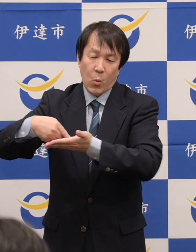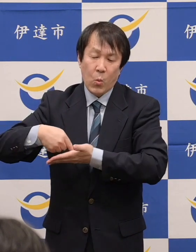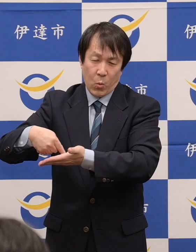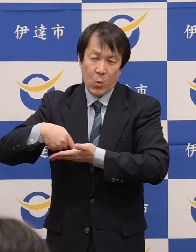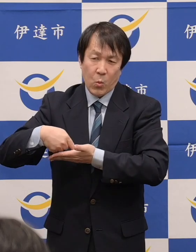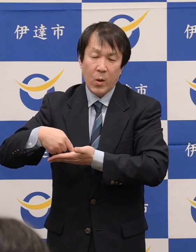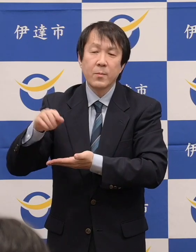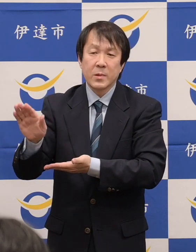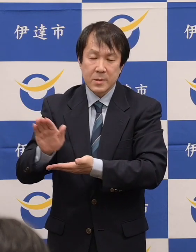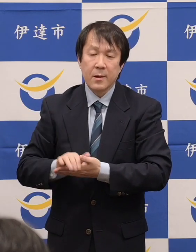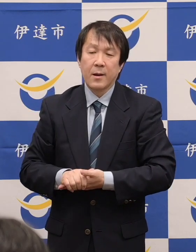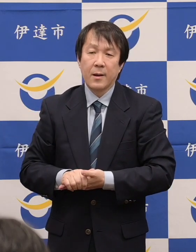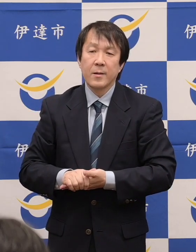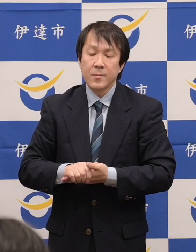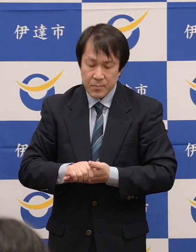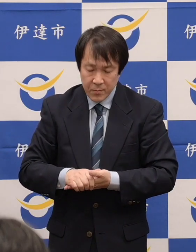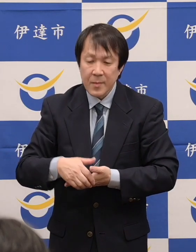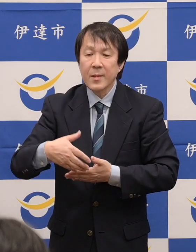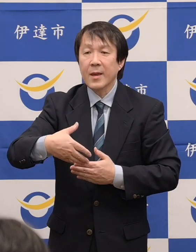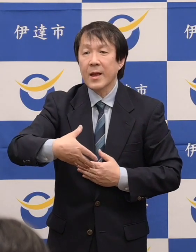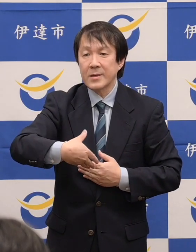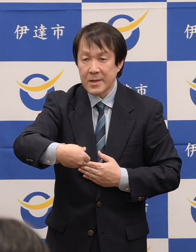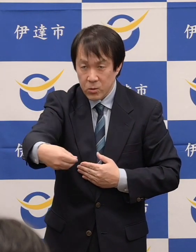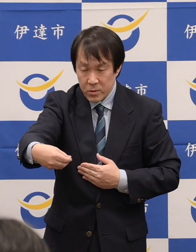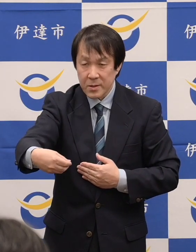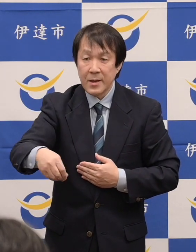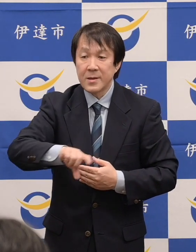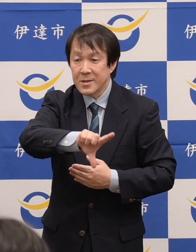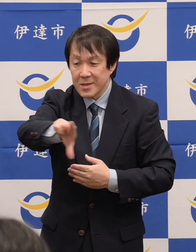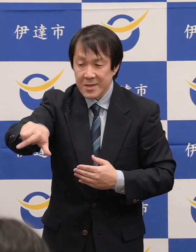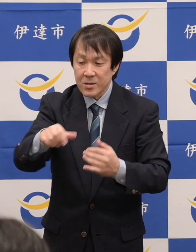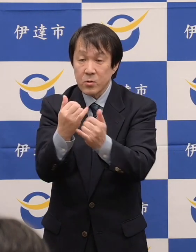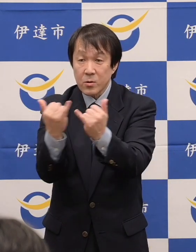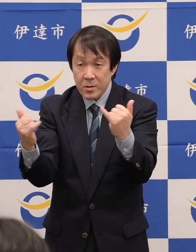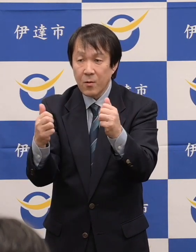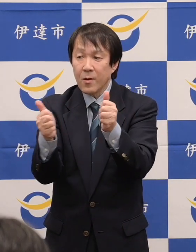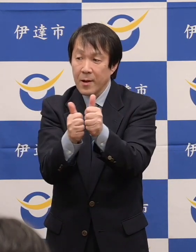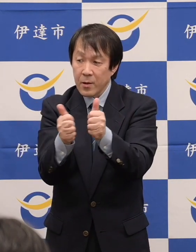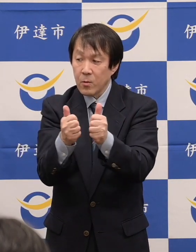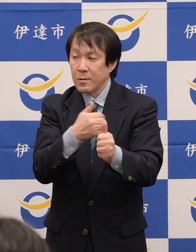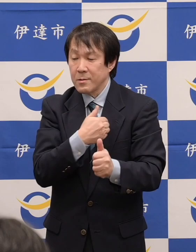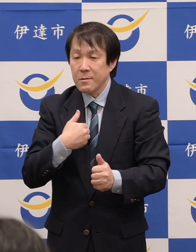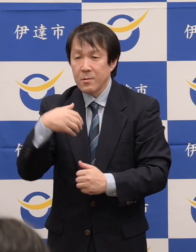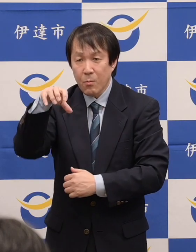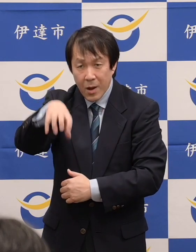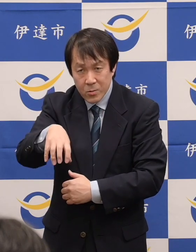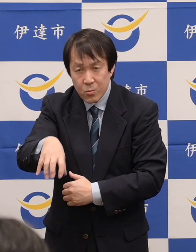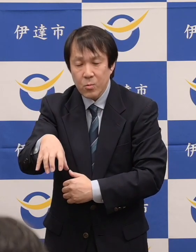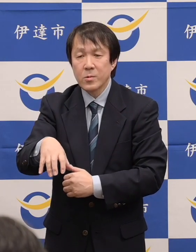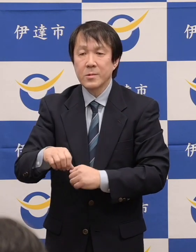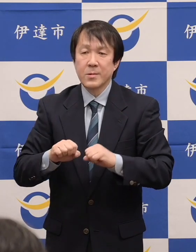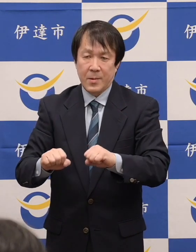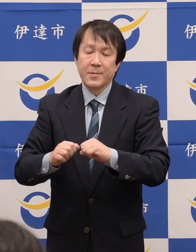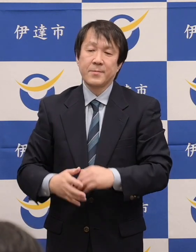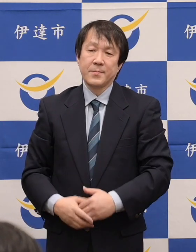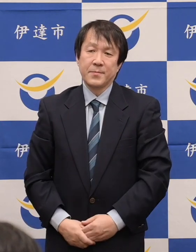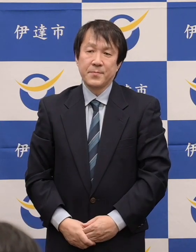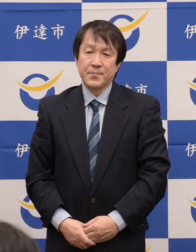、こう貸し出しをしてですね、地元の人たちの会合もできるような場所としております。